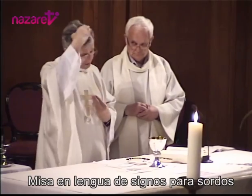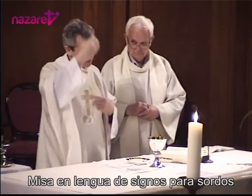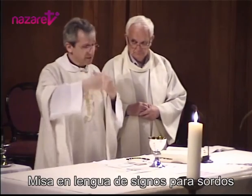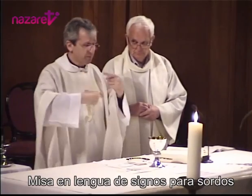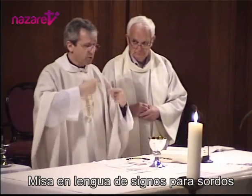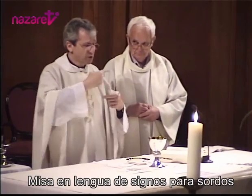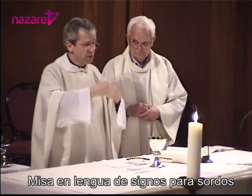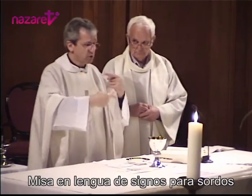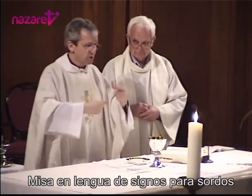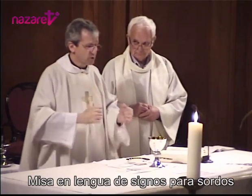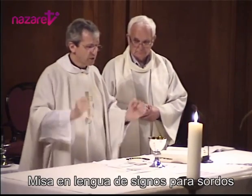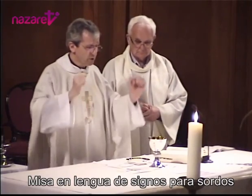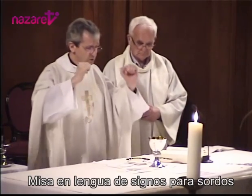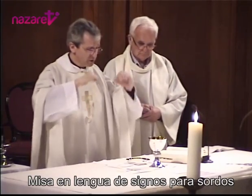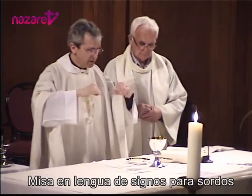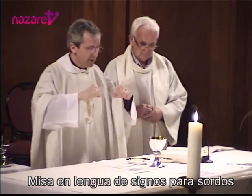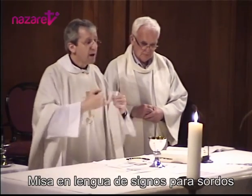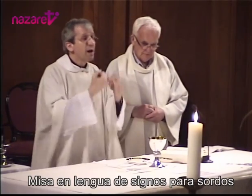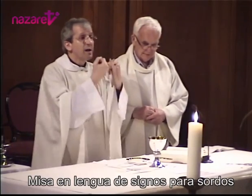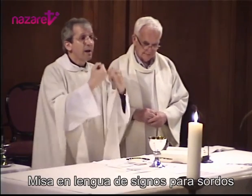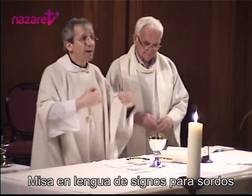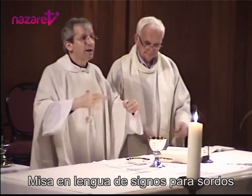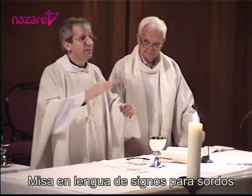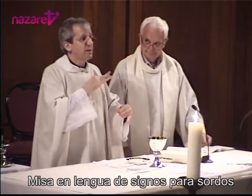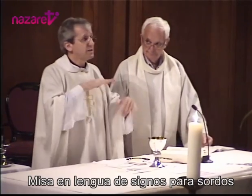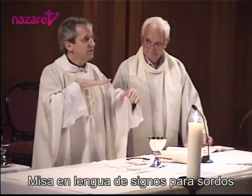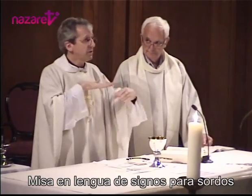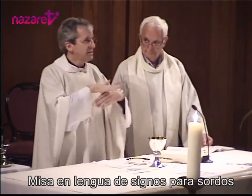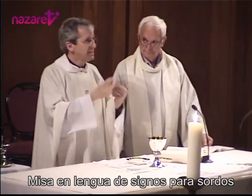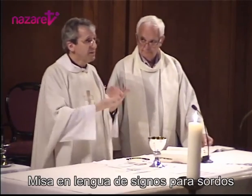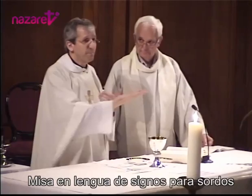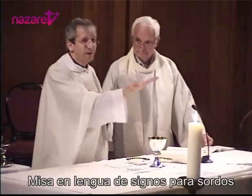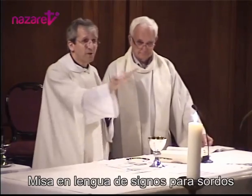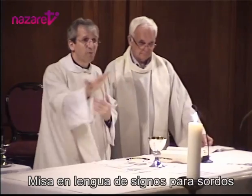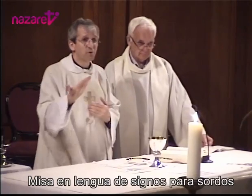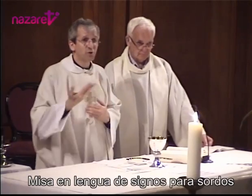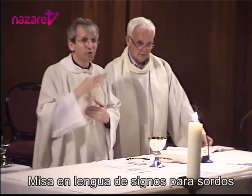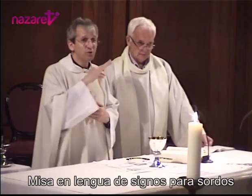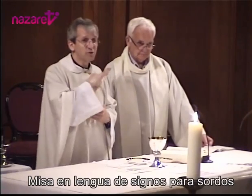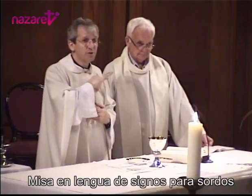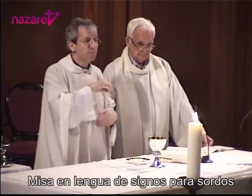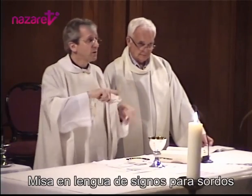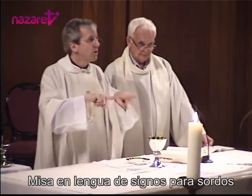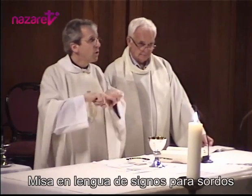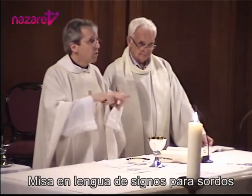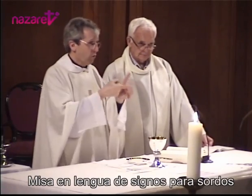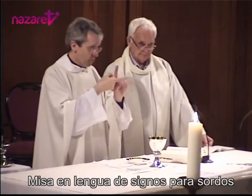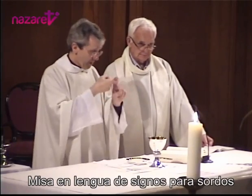reinas por los siglos de los siglos. Amén. La paz del Señor esté siempre con vosotros. Y con tu espíritu. Como